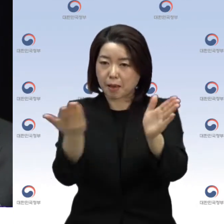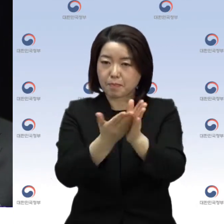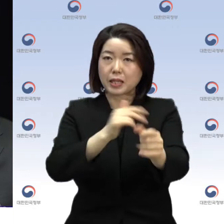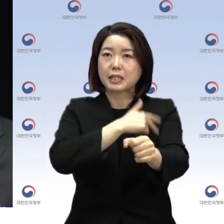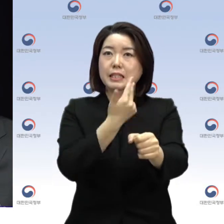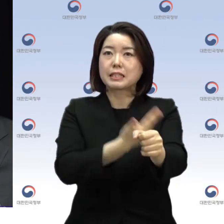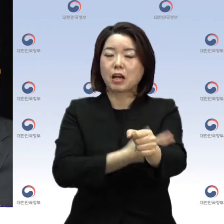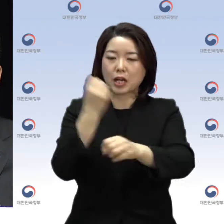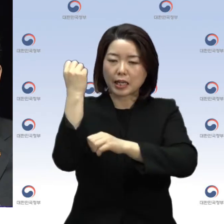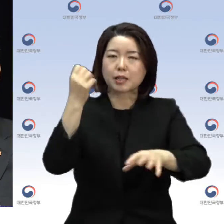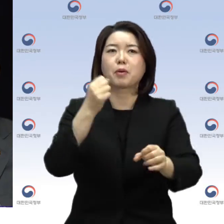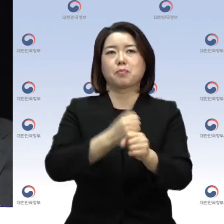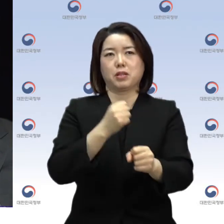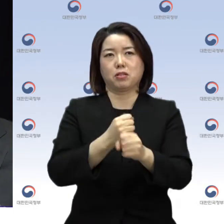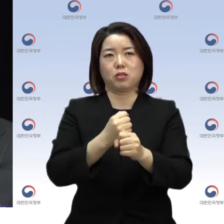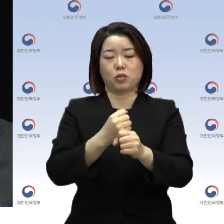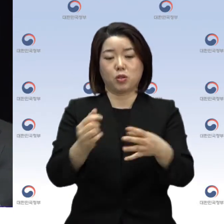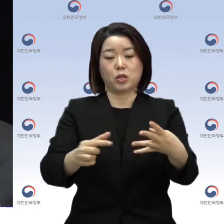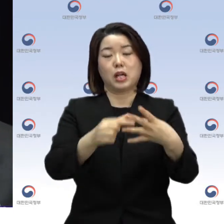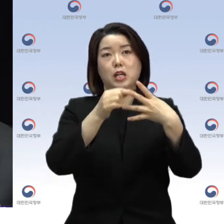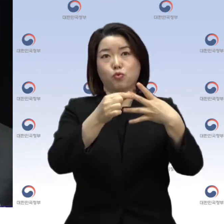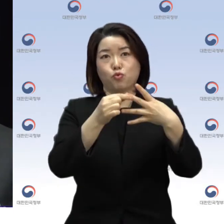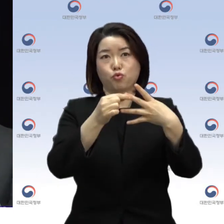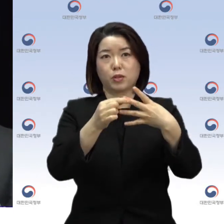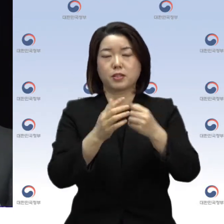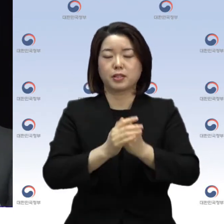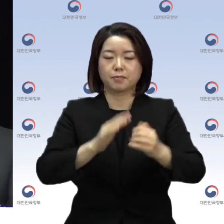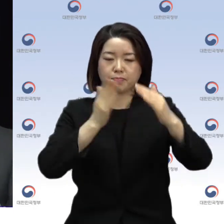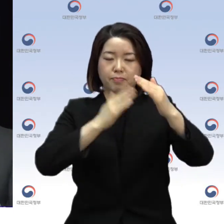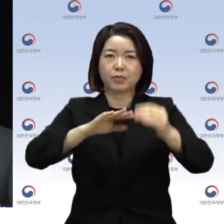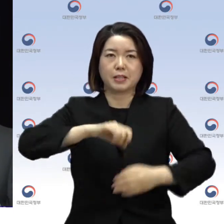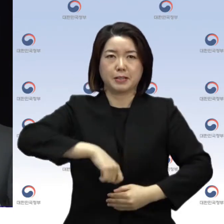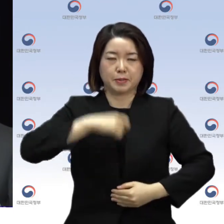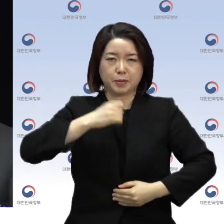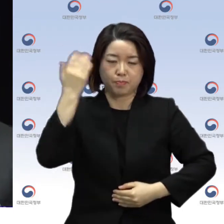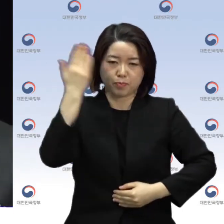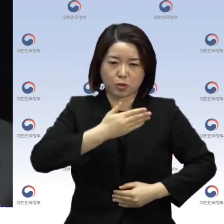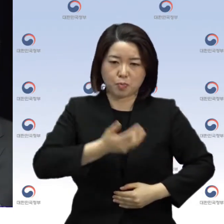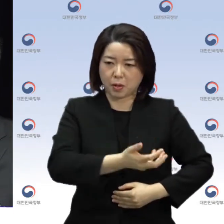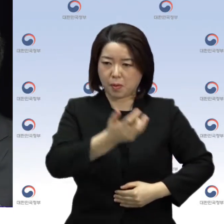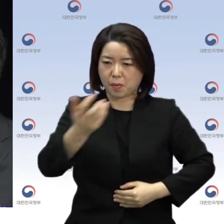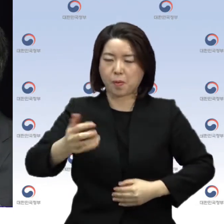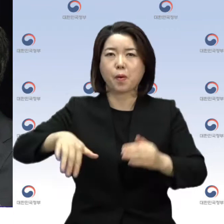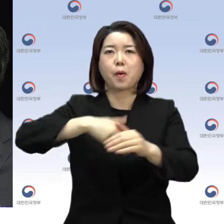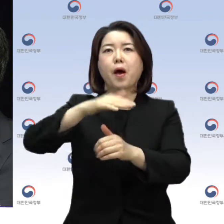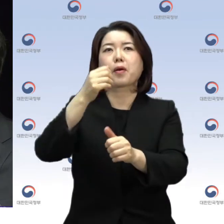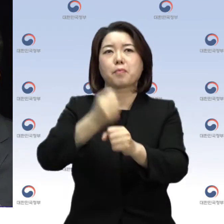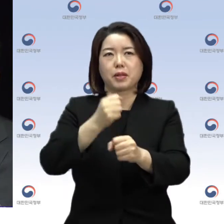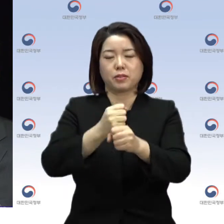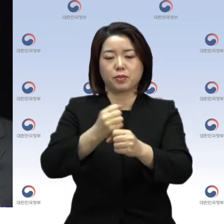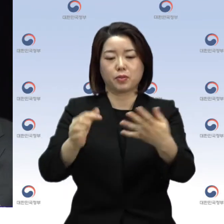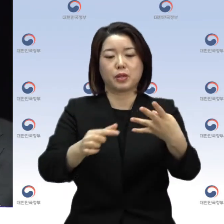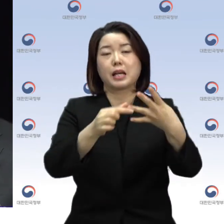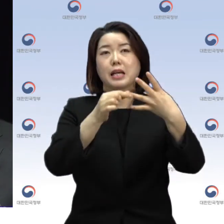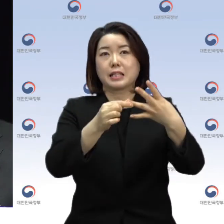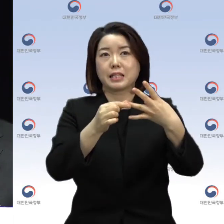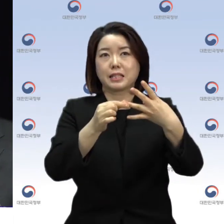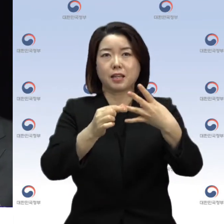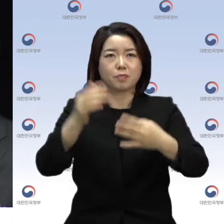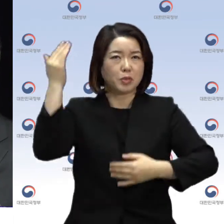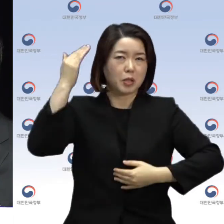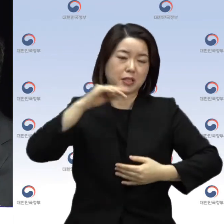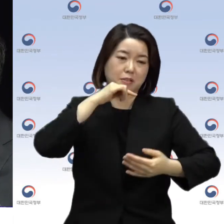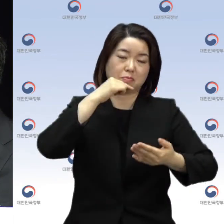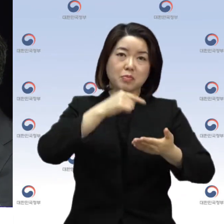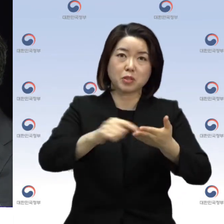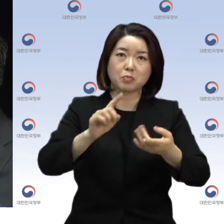조성. 둘째, 공정하고 투명한 유통환경 조성. 셋째, 저작권 침해에 대한 대응 강화.